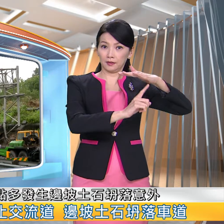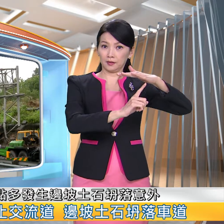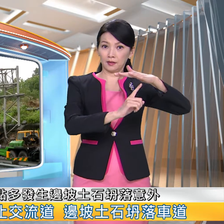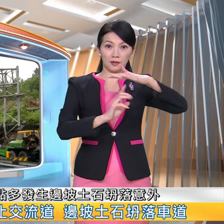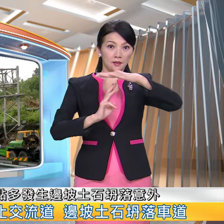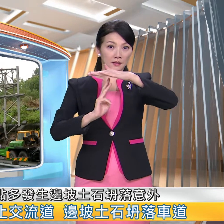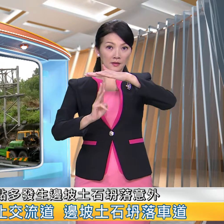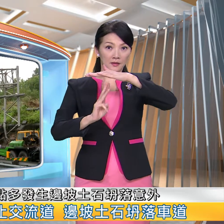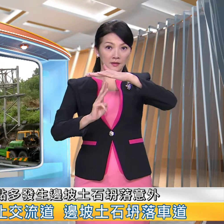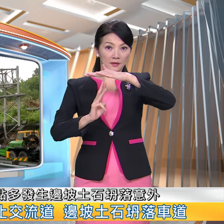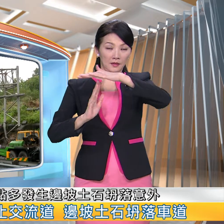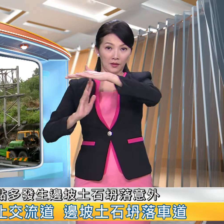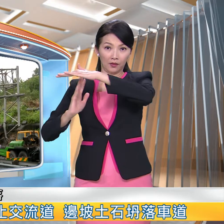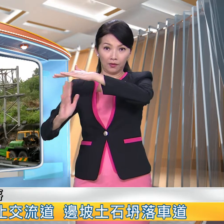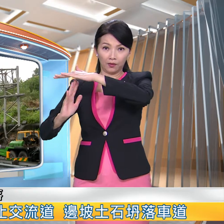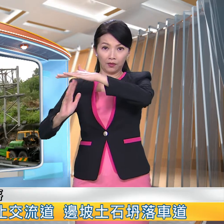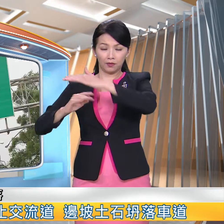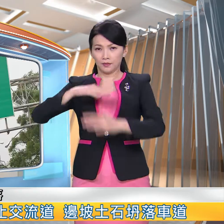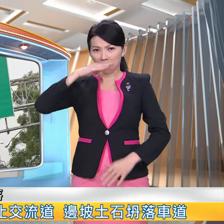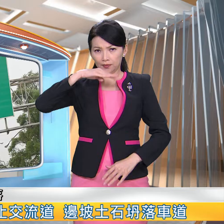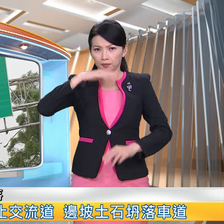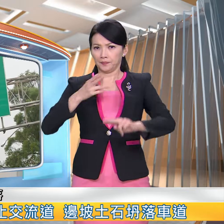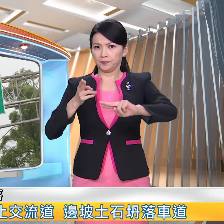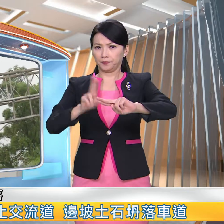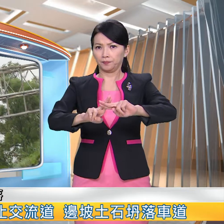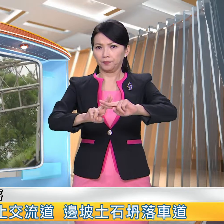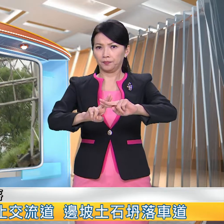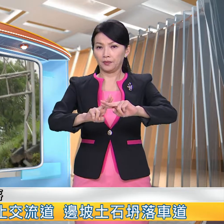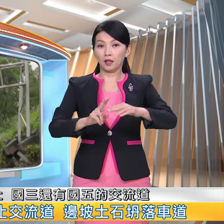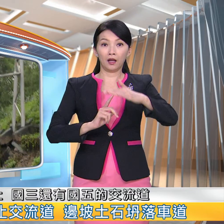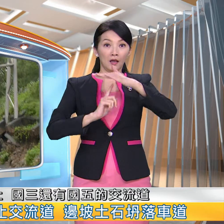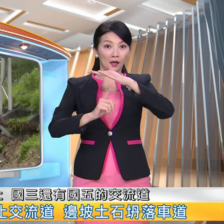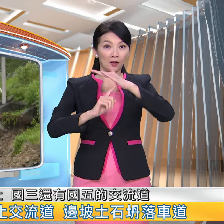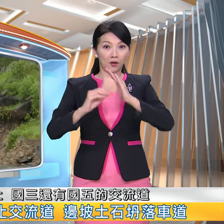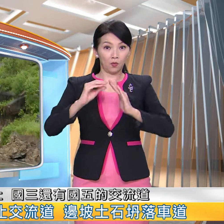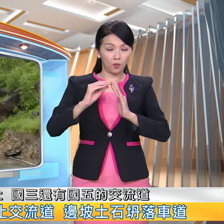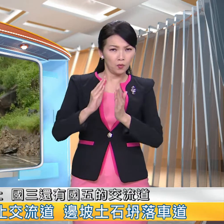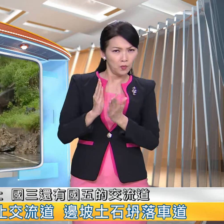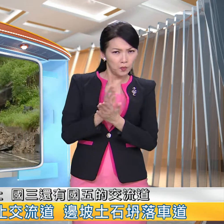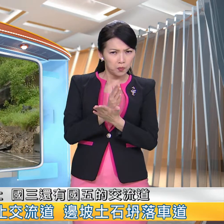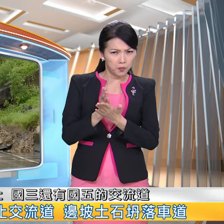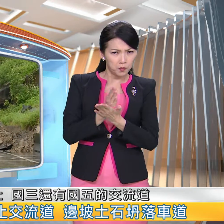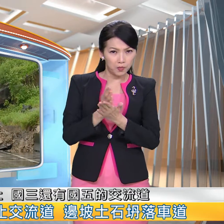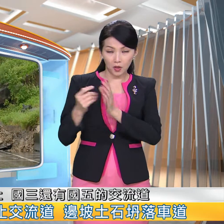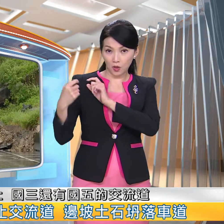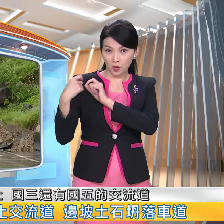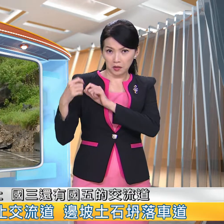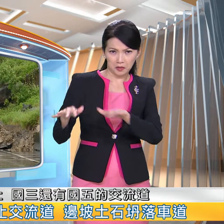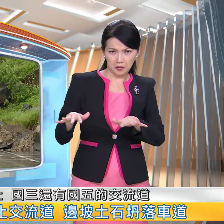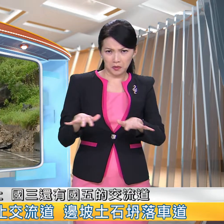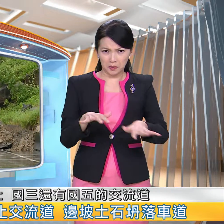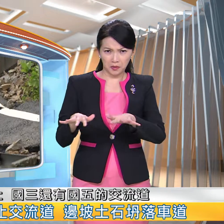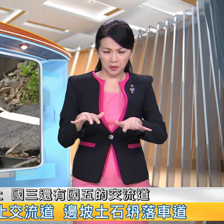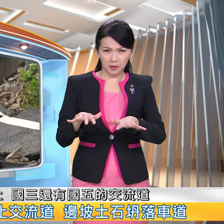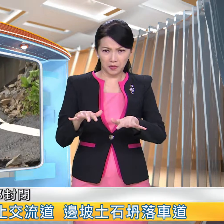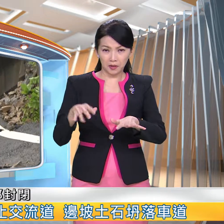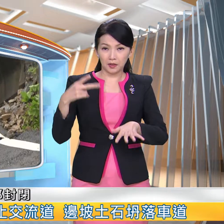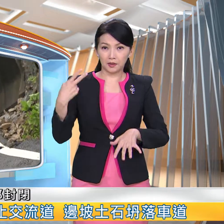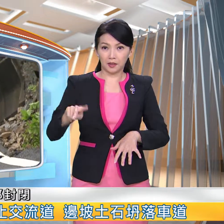意外，造成边坡滑落，包括通往汐止国三还有国五的交流道一度三线全